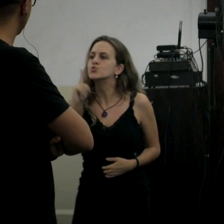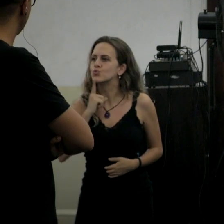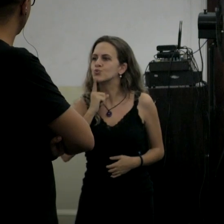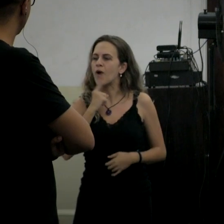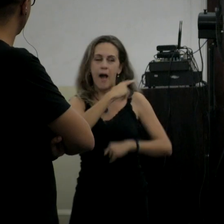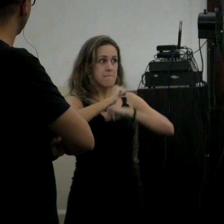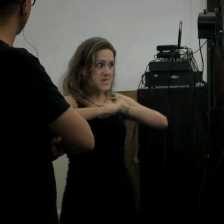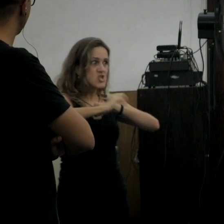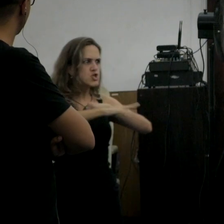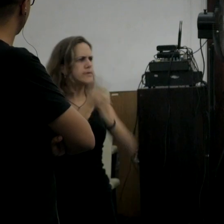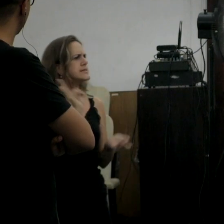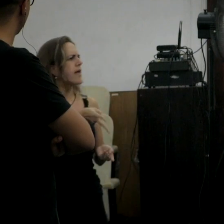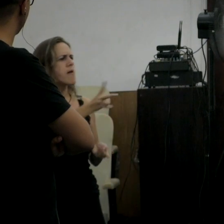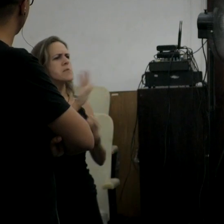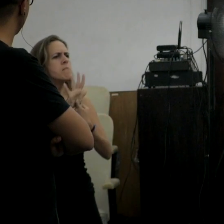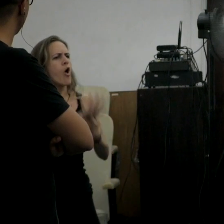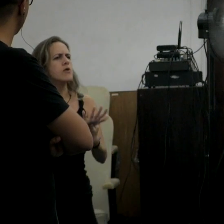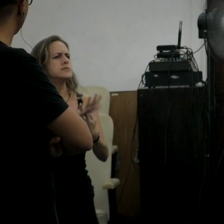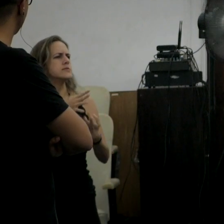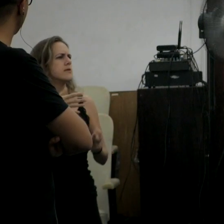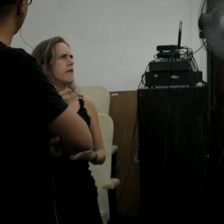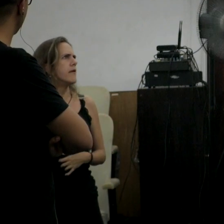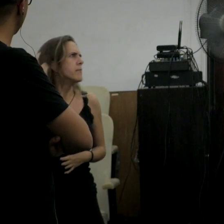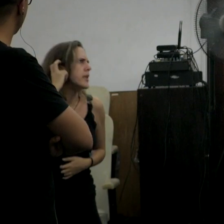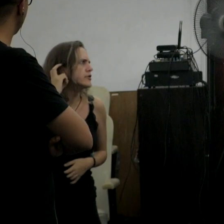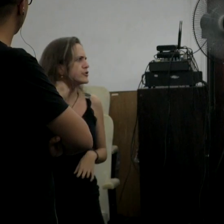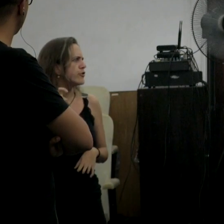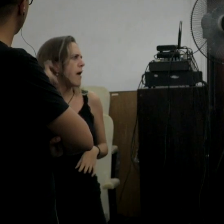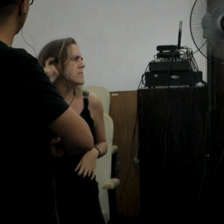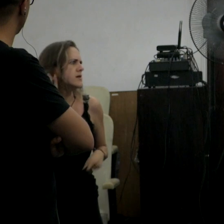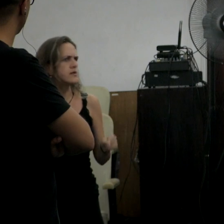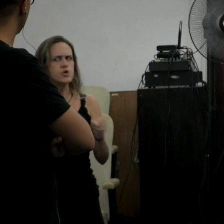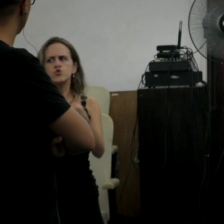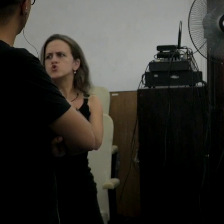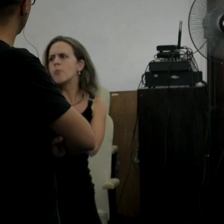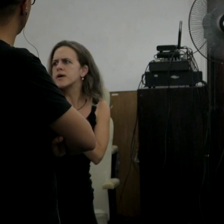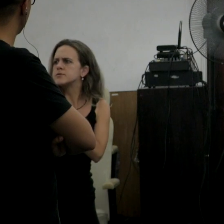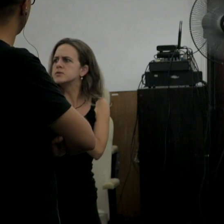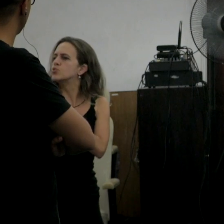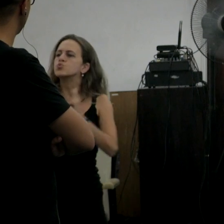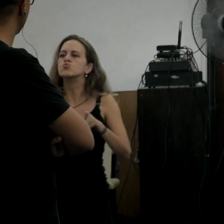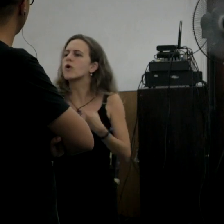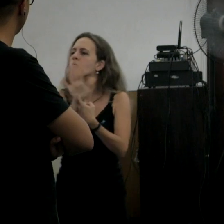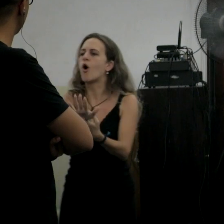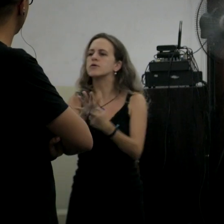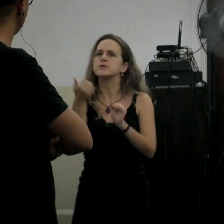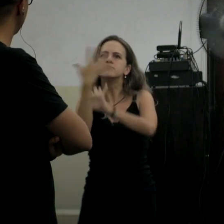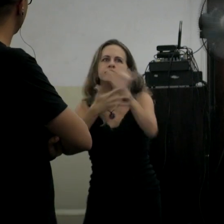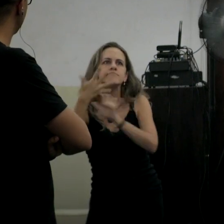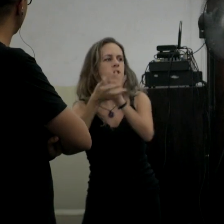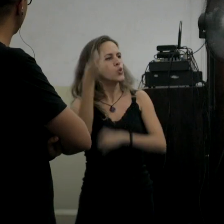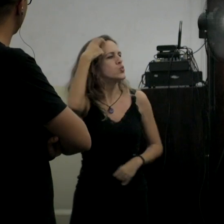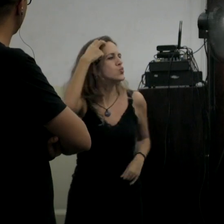mídias sociais. E nós precisamos, enquanto pensar também nos surdos, de que forma eles